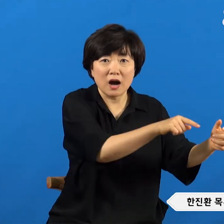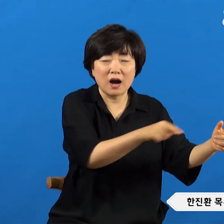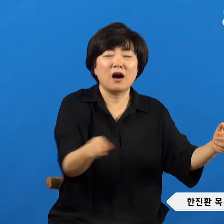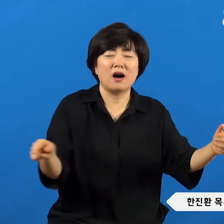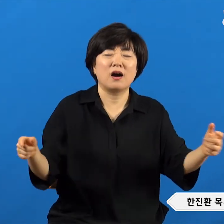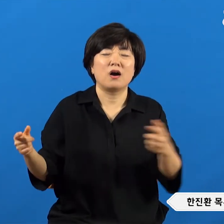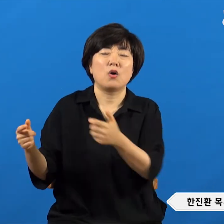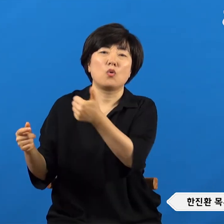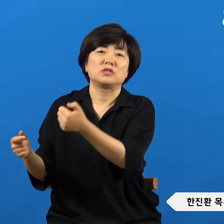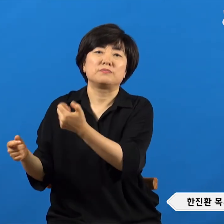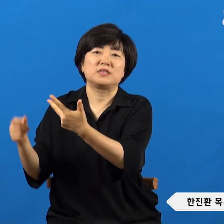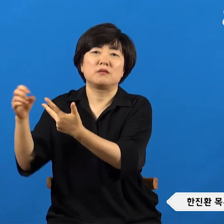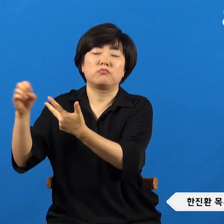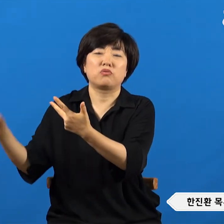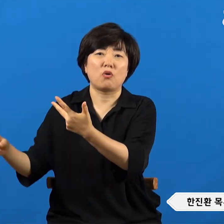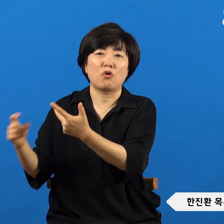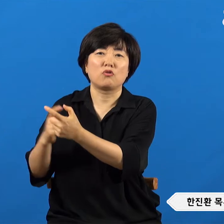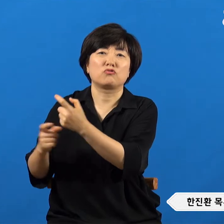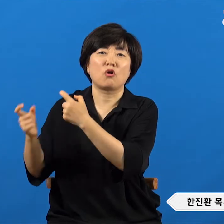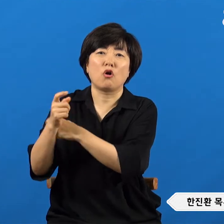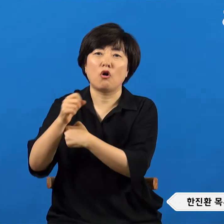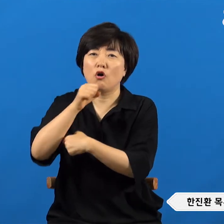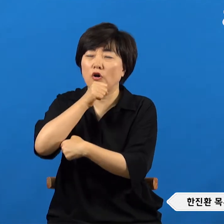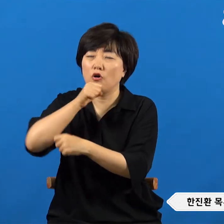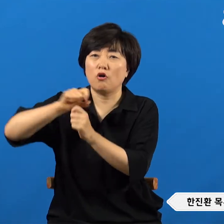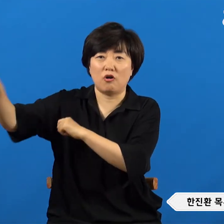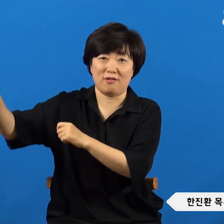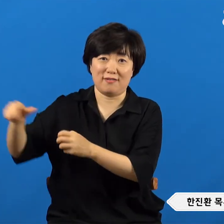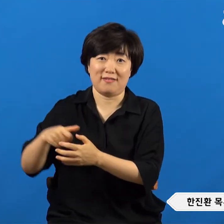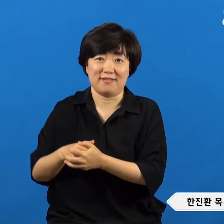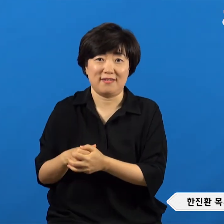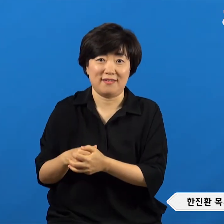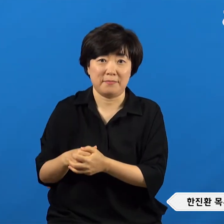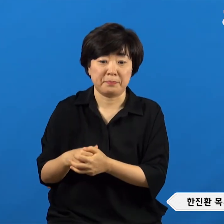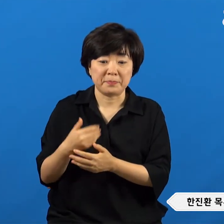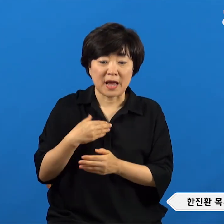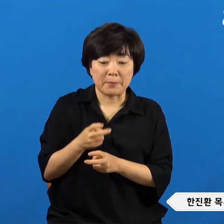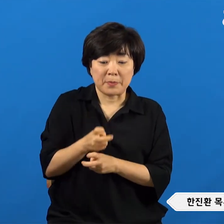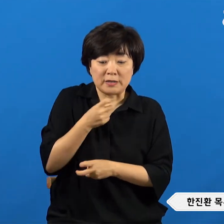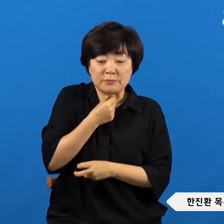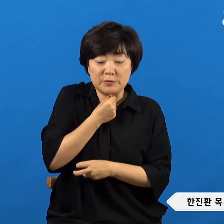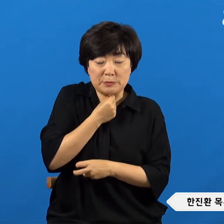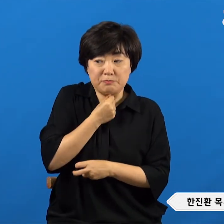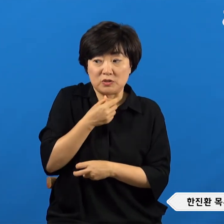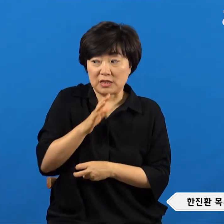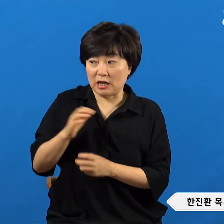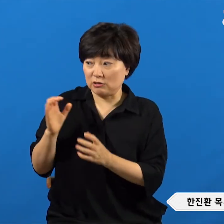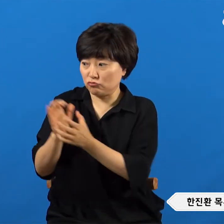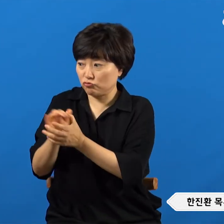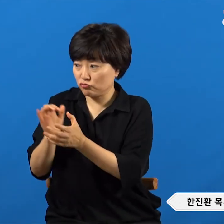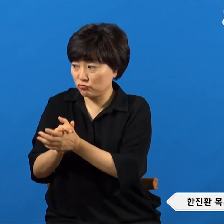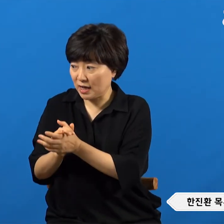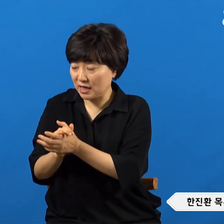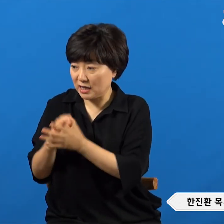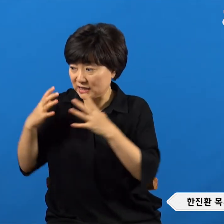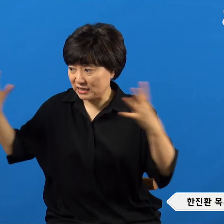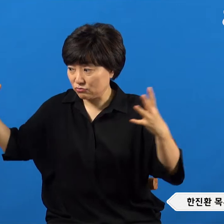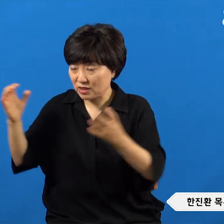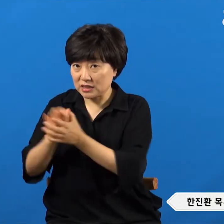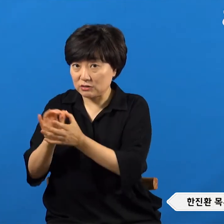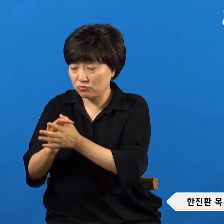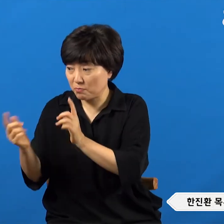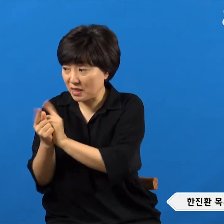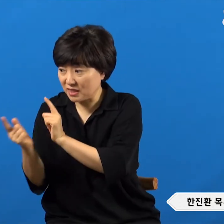합니다. 그러니까 다이어트를 해야 되겠다고 하면서 뚱뚱한 친구하고 어울리는 사람은 뭔가를 잘 모르는